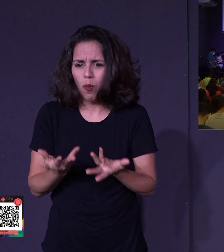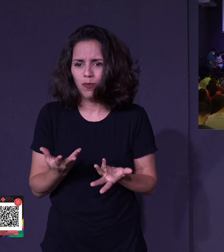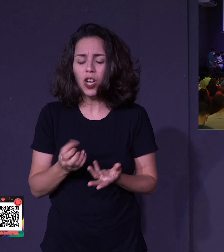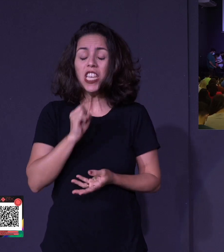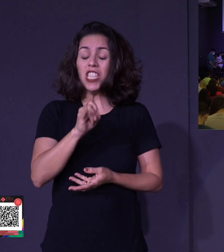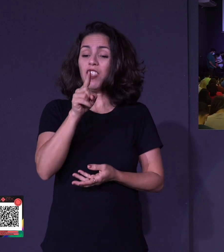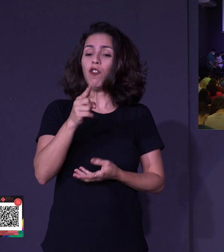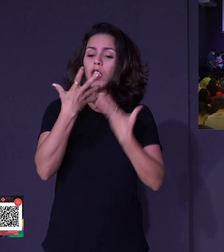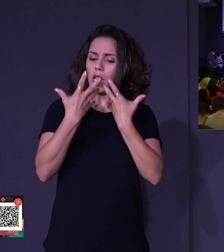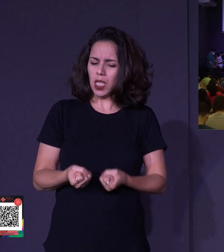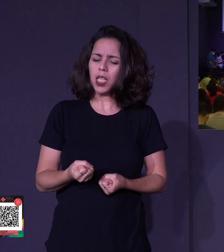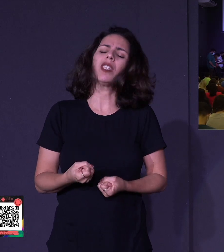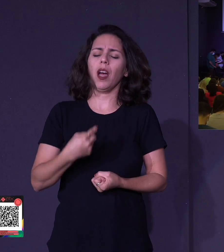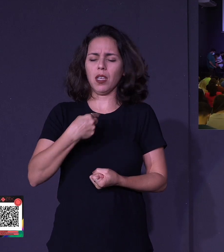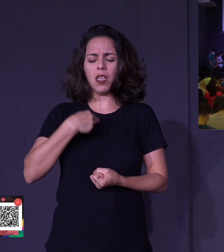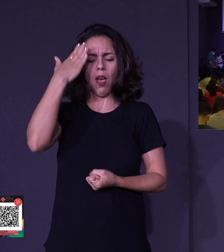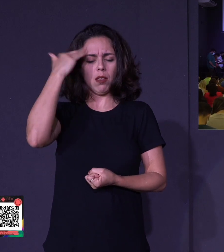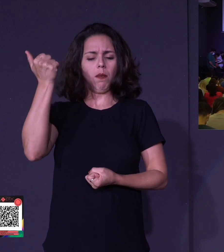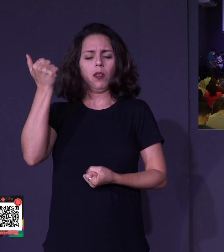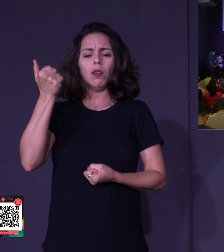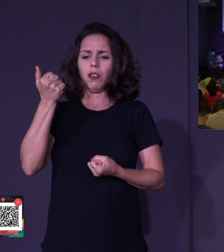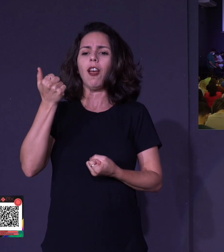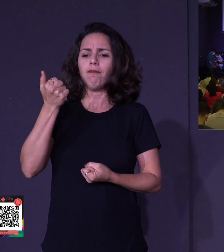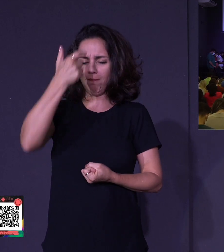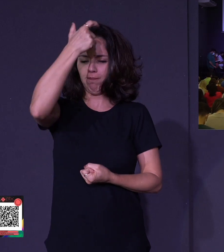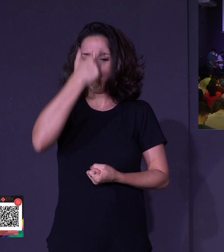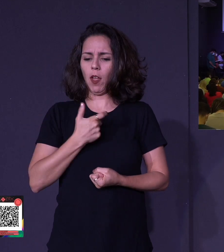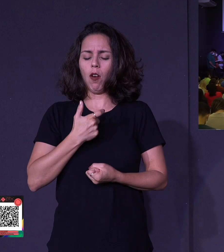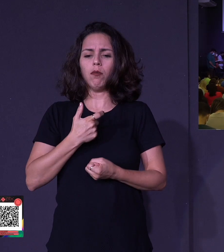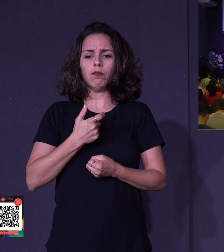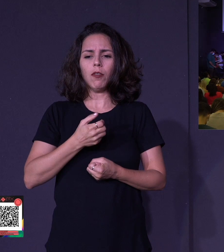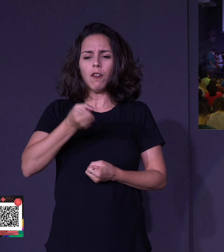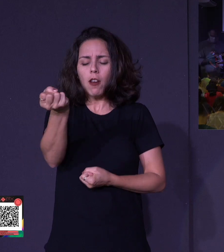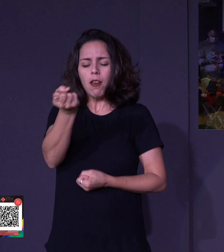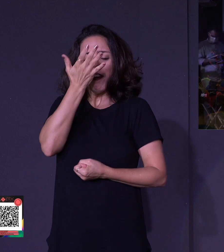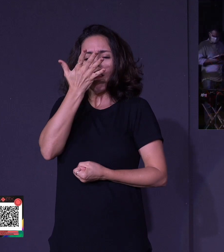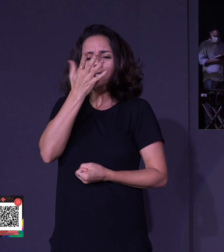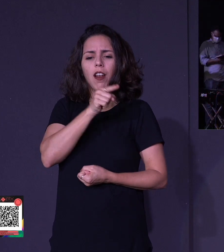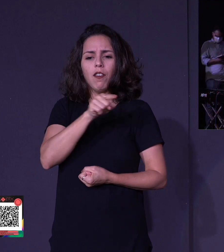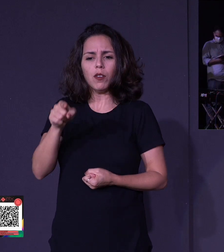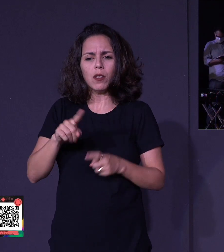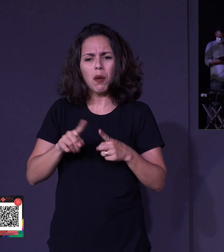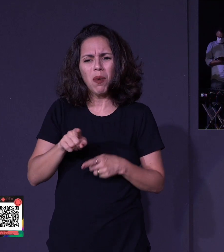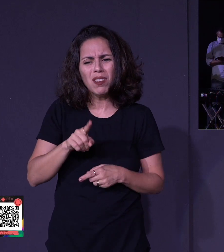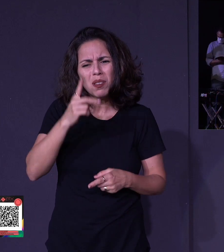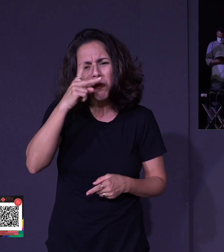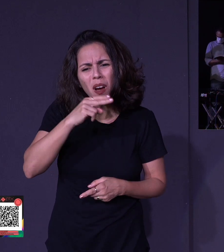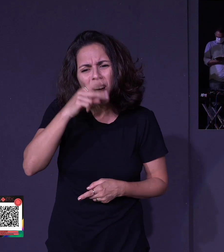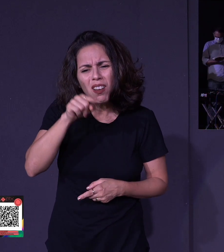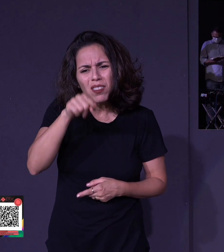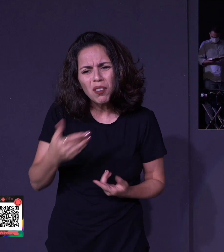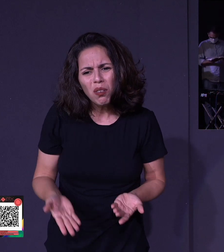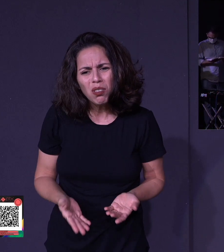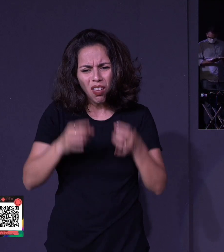sabedoria e lhe revelarei os meus pensamentos. Vocês, porém, rejeitaram o meu convite, e ninguém se importou quando eu